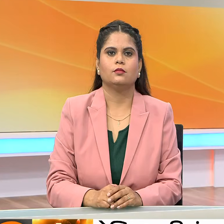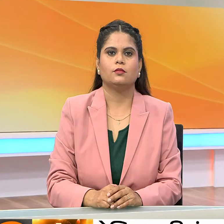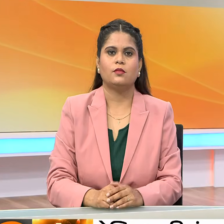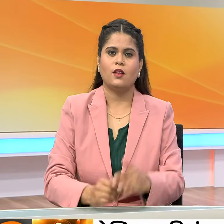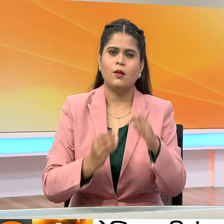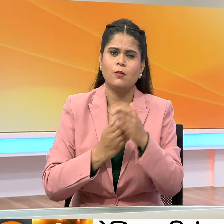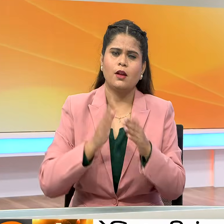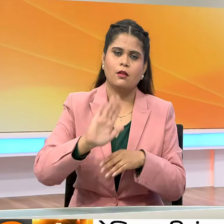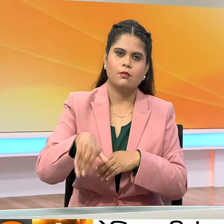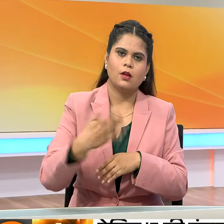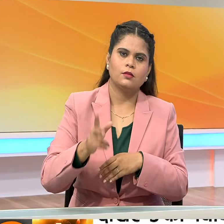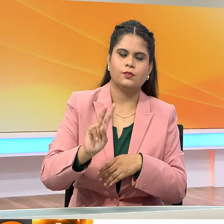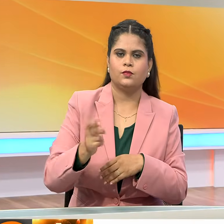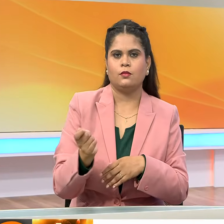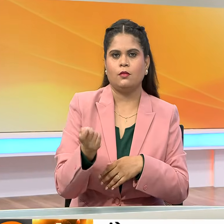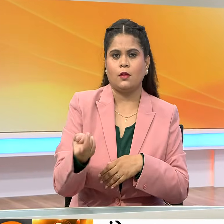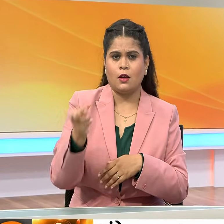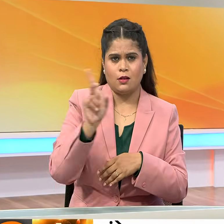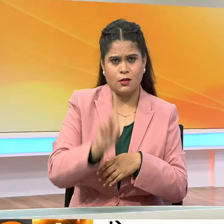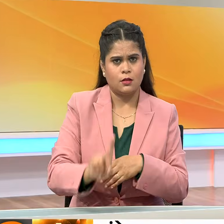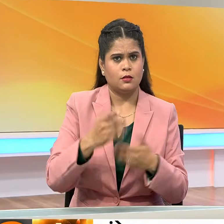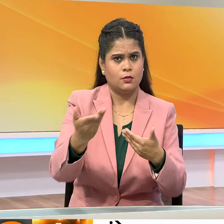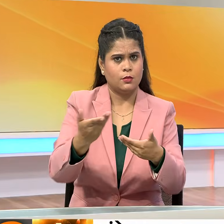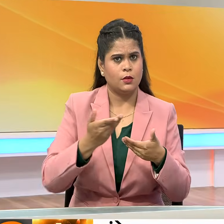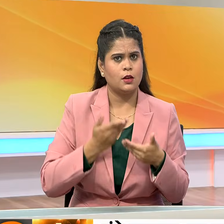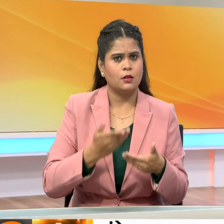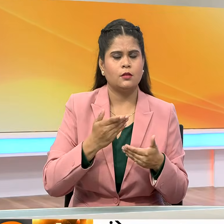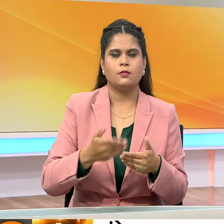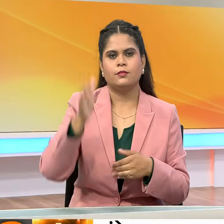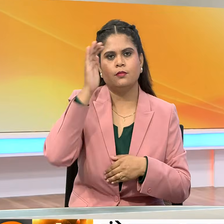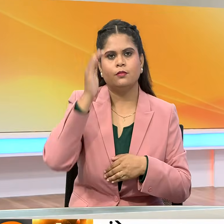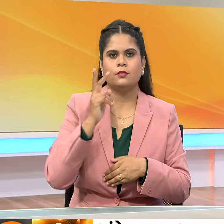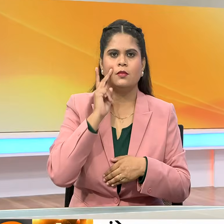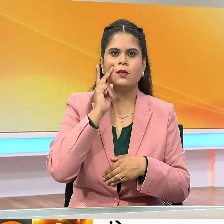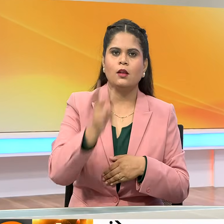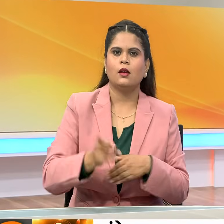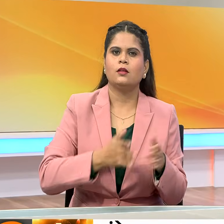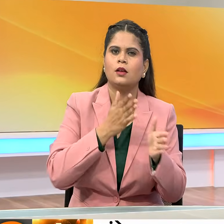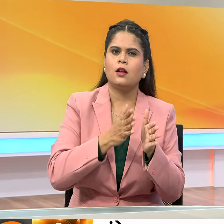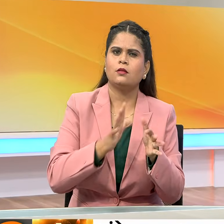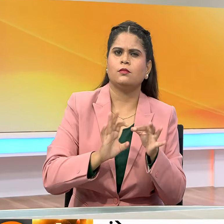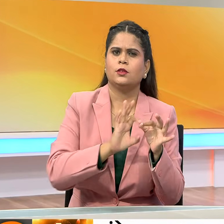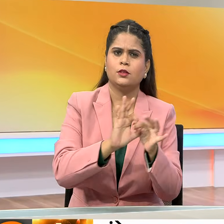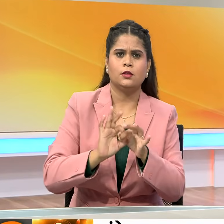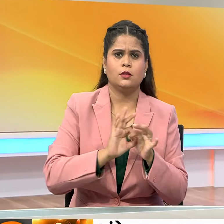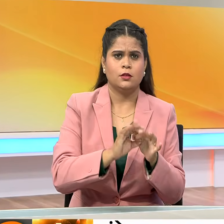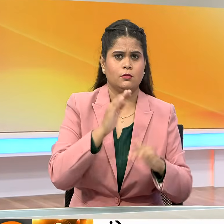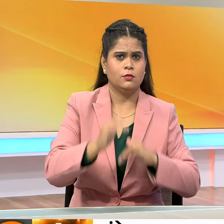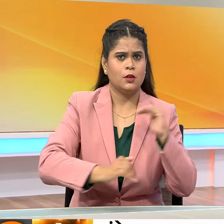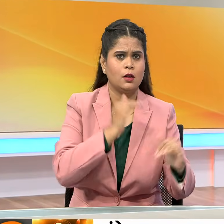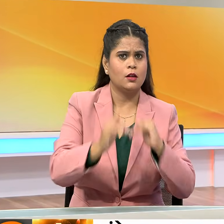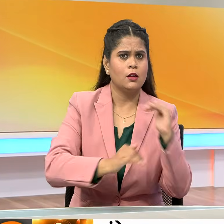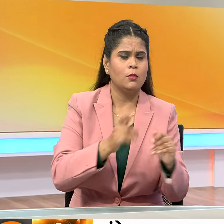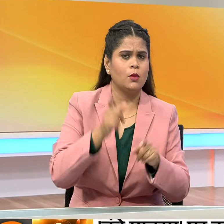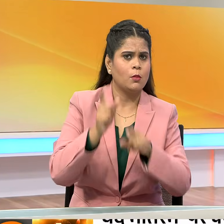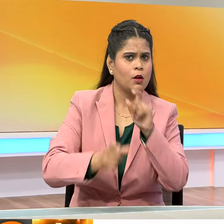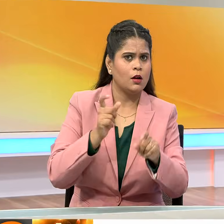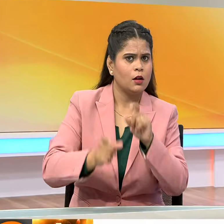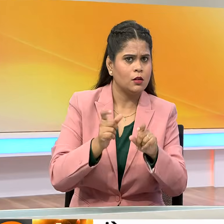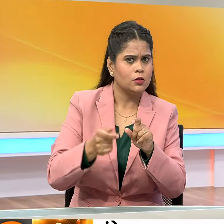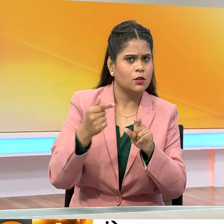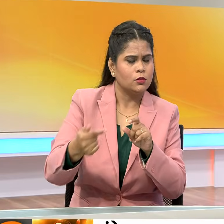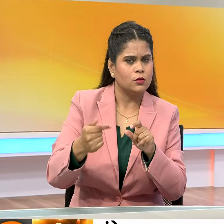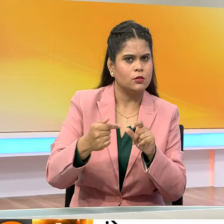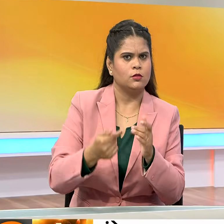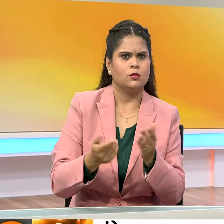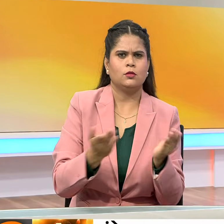ब्रेक के बाद आप सभी का एक बार फिर स्वागत। खबरों में आगे बढ़ते हैं। रेलवे नेटवर्क के विस्तार और यात्री सुविधाओं को बढ़ाने की दिशा